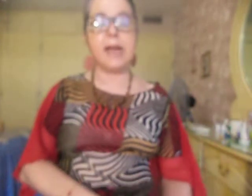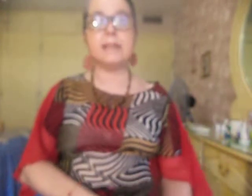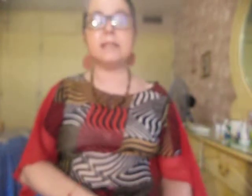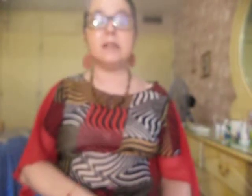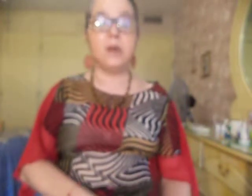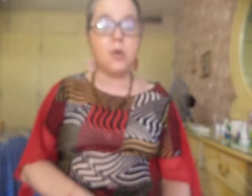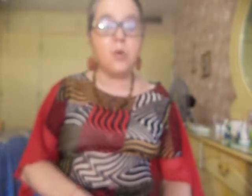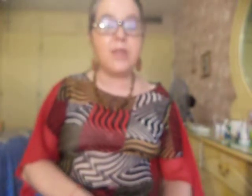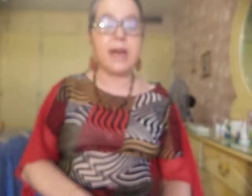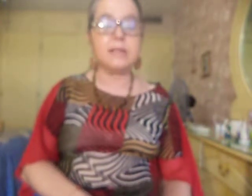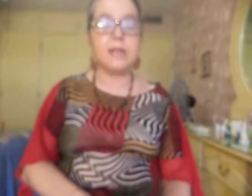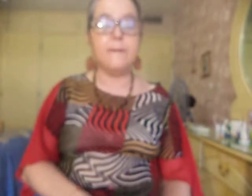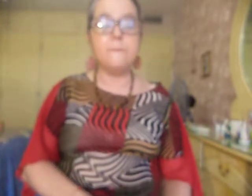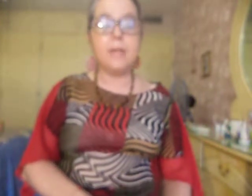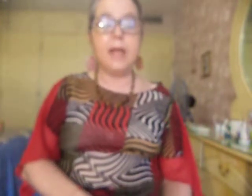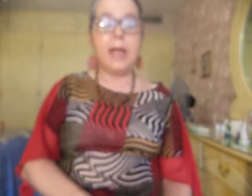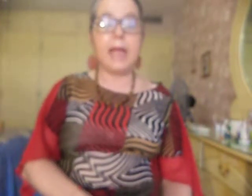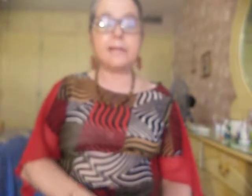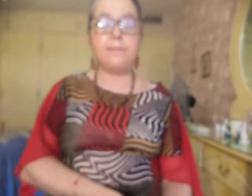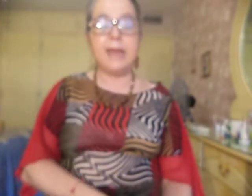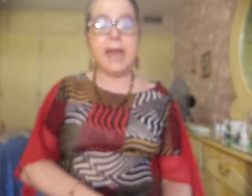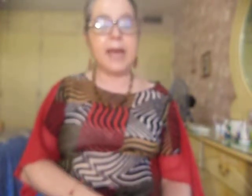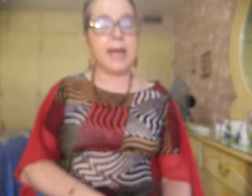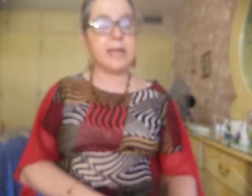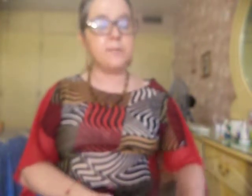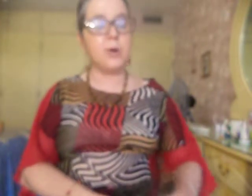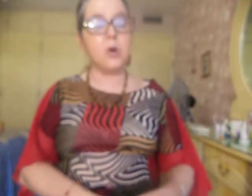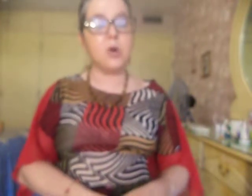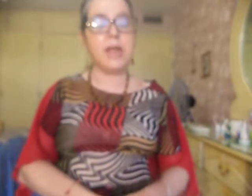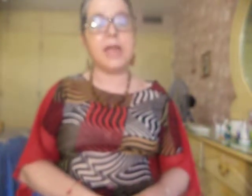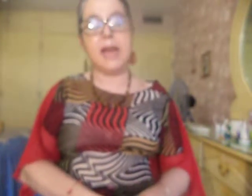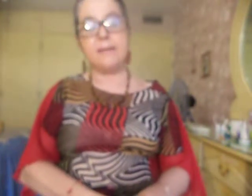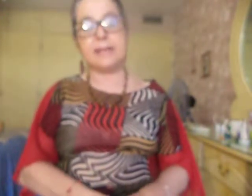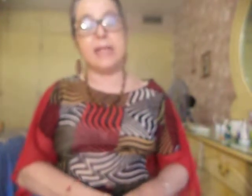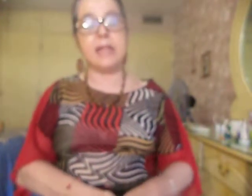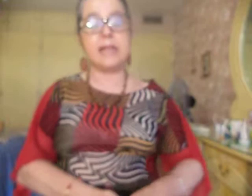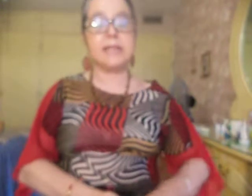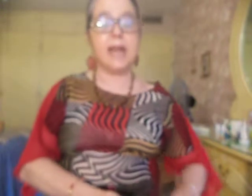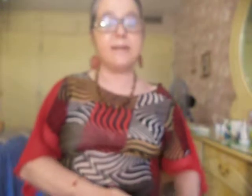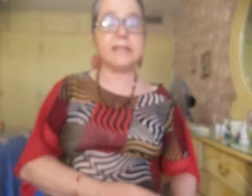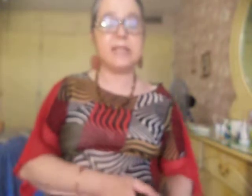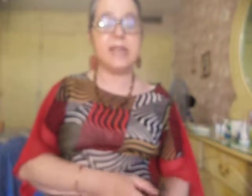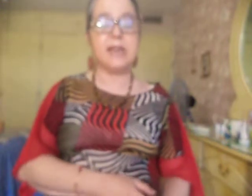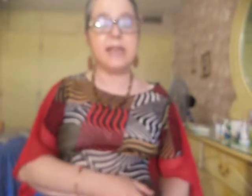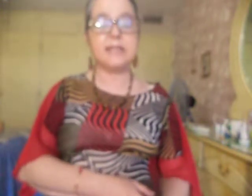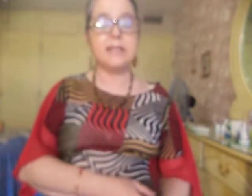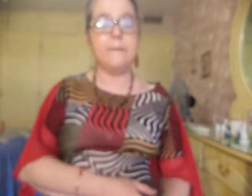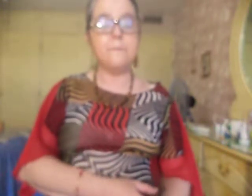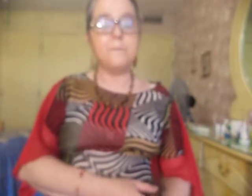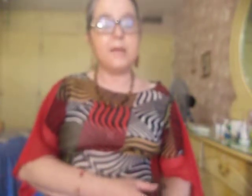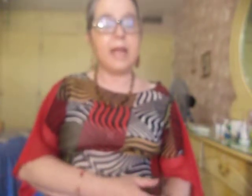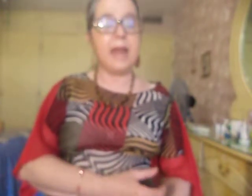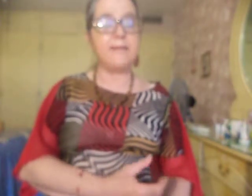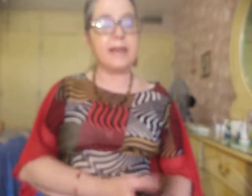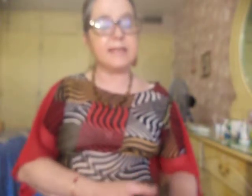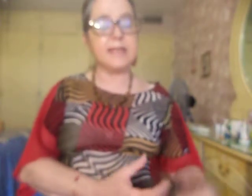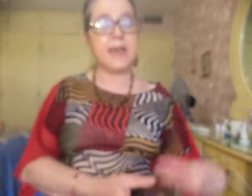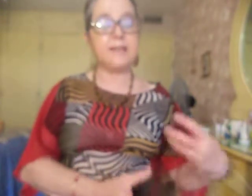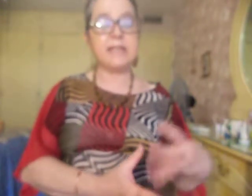zanahorias crudas, espinacas, brócoli, calabacitas, calabacines, calabazas,